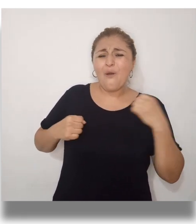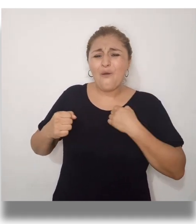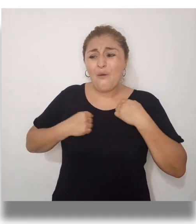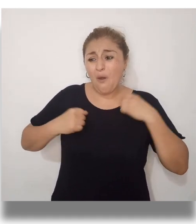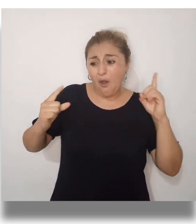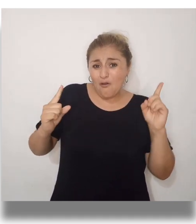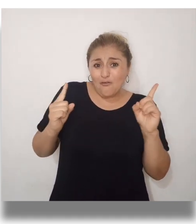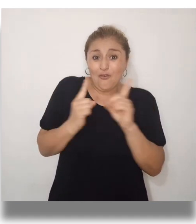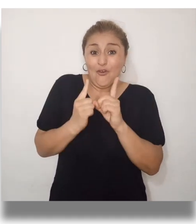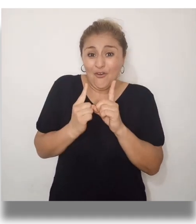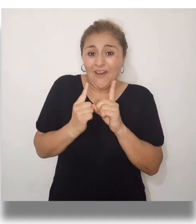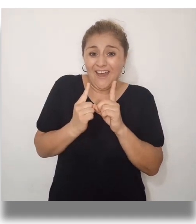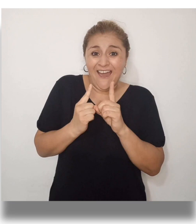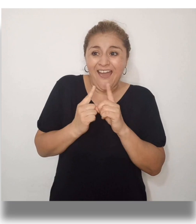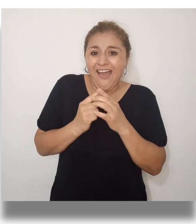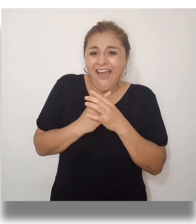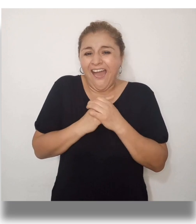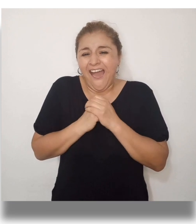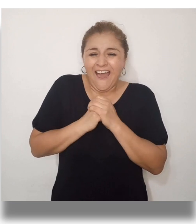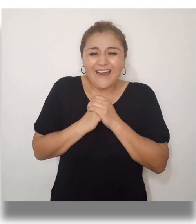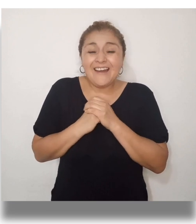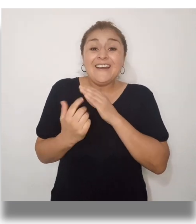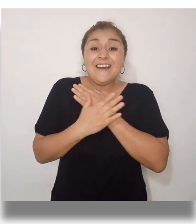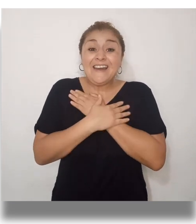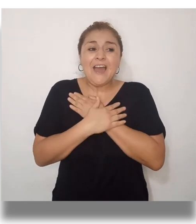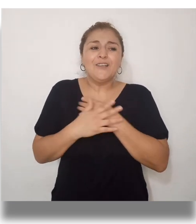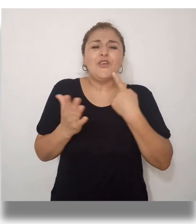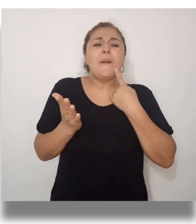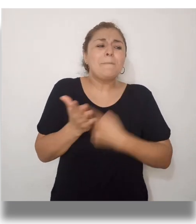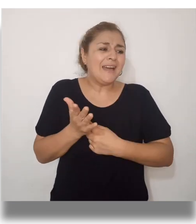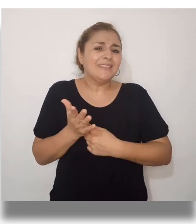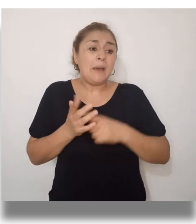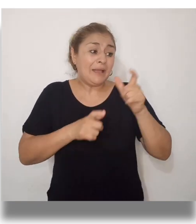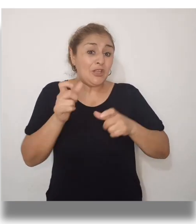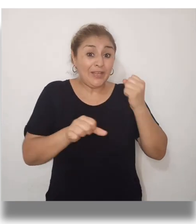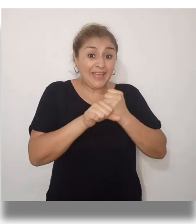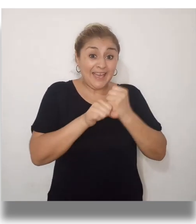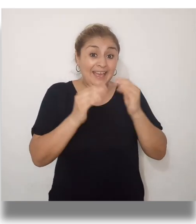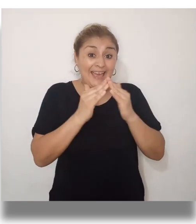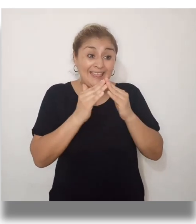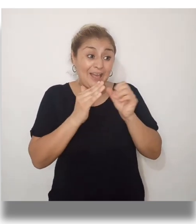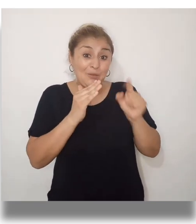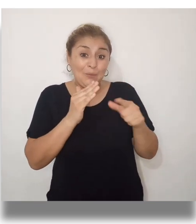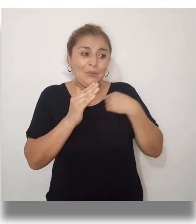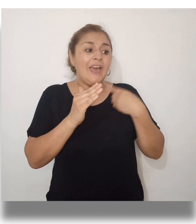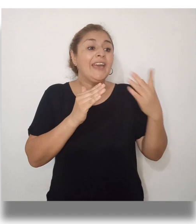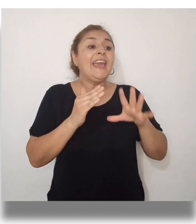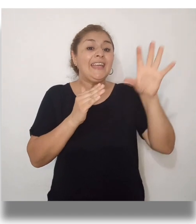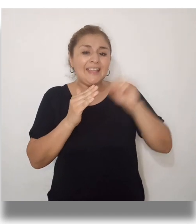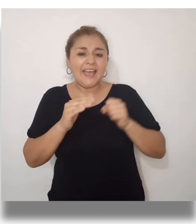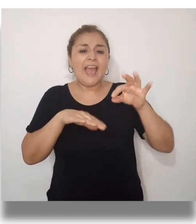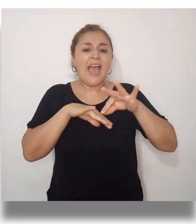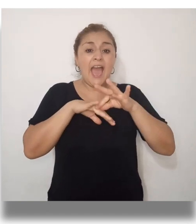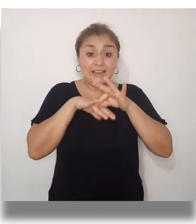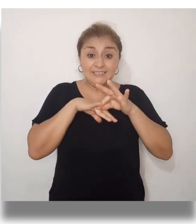que le den ropa nueva que le pongan un anillo en su mano